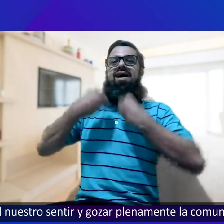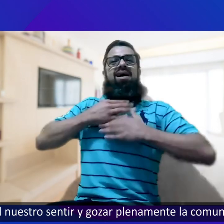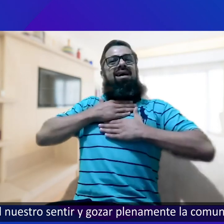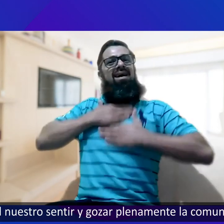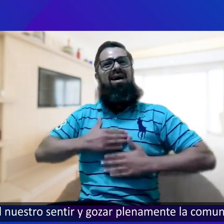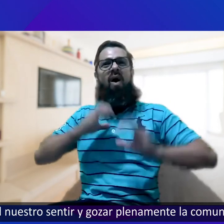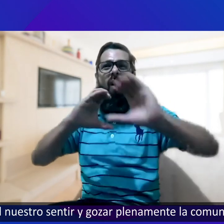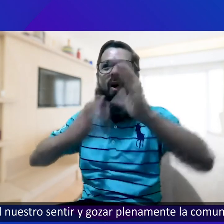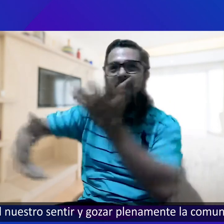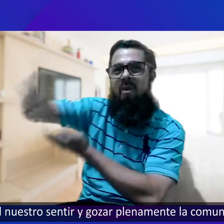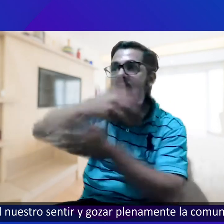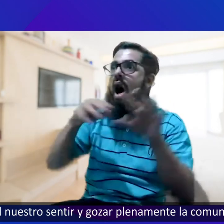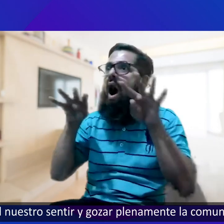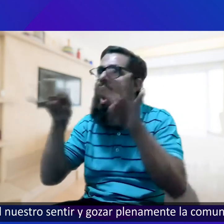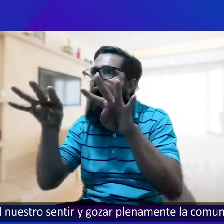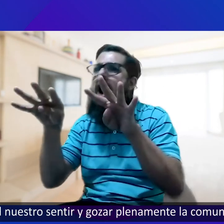la comunicación.